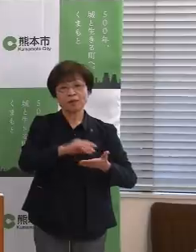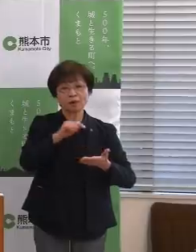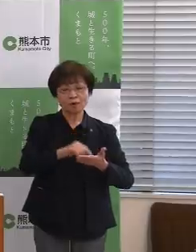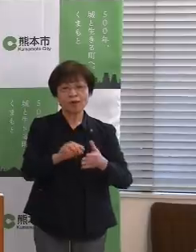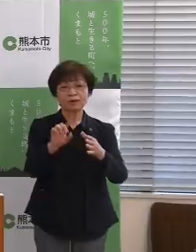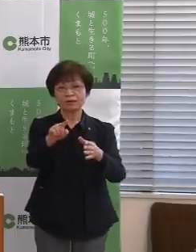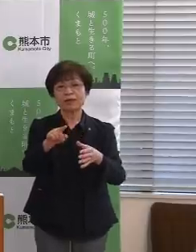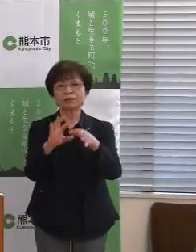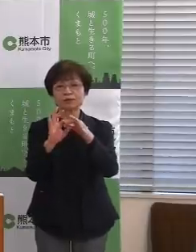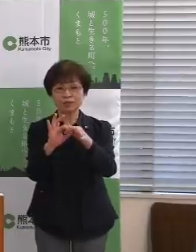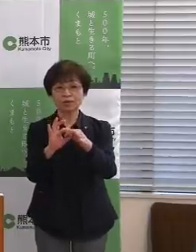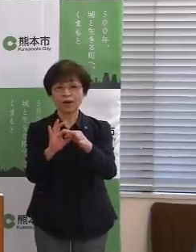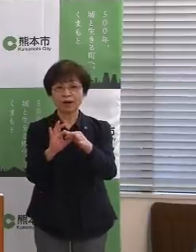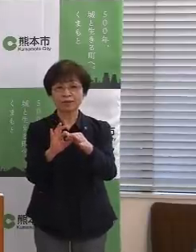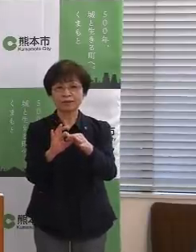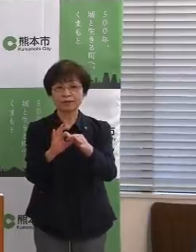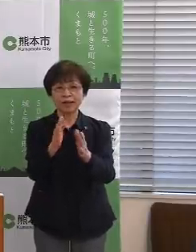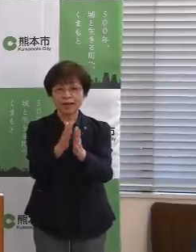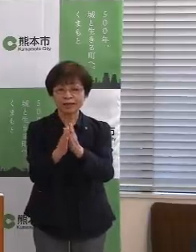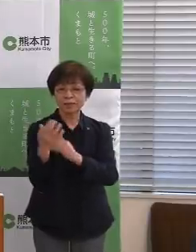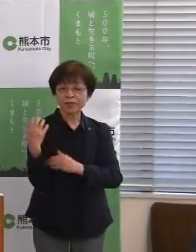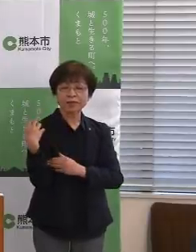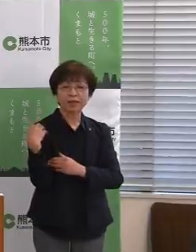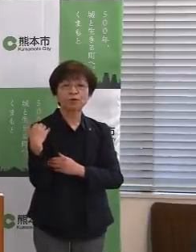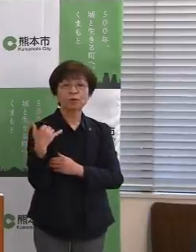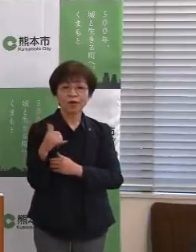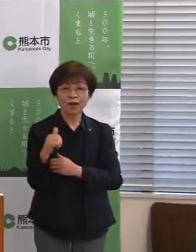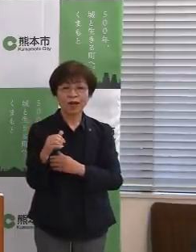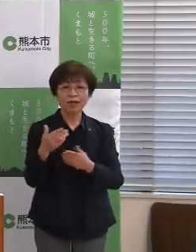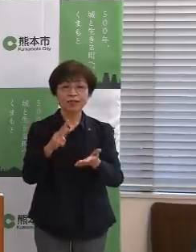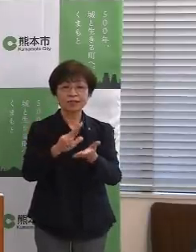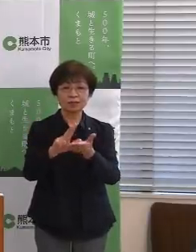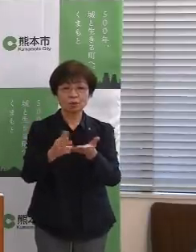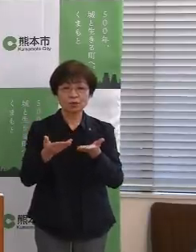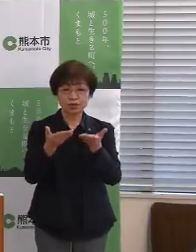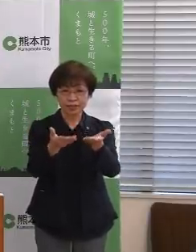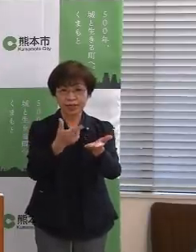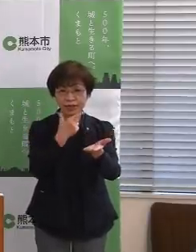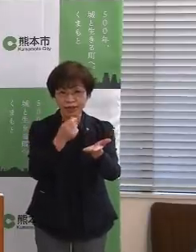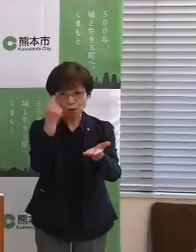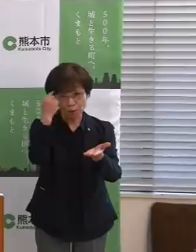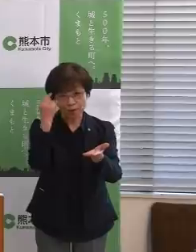についてはまた改めて担当の方から資料を差し上げたいというふうに思います。